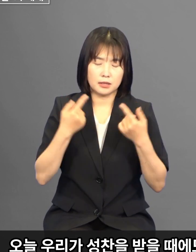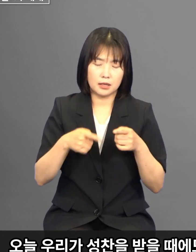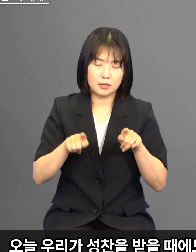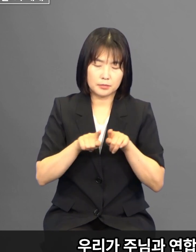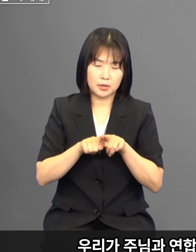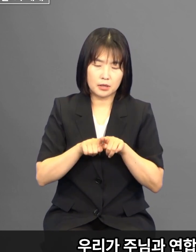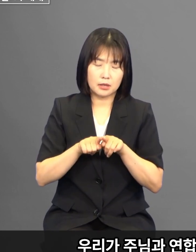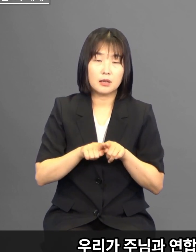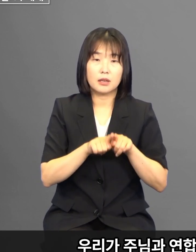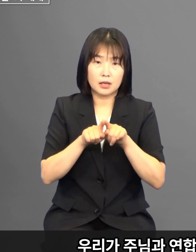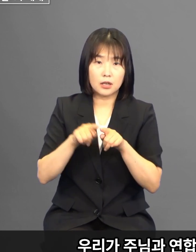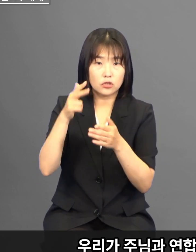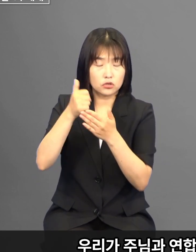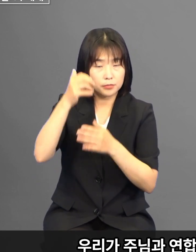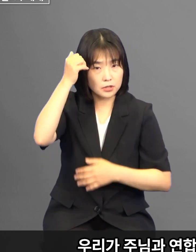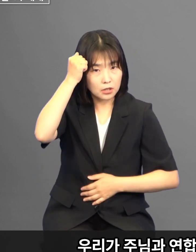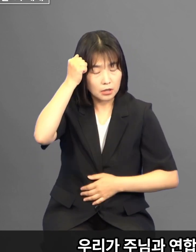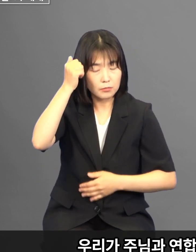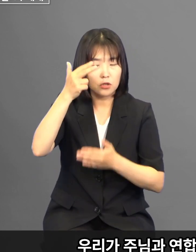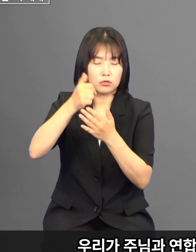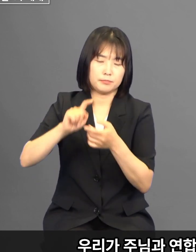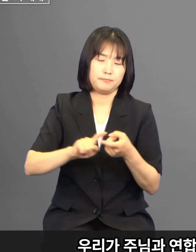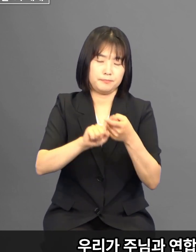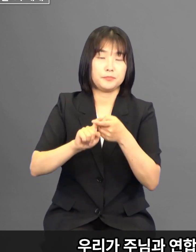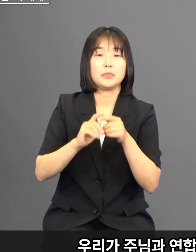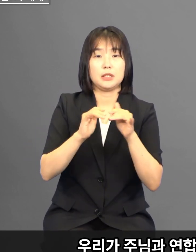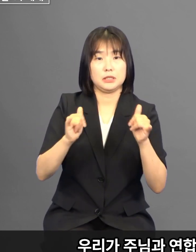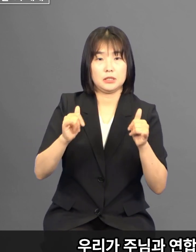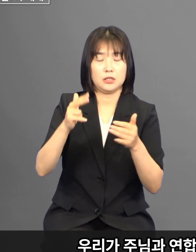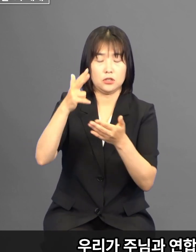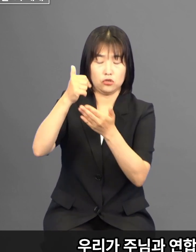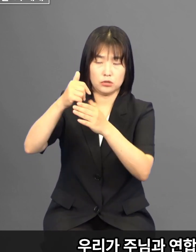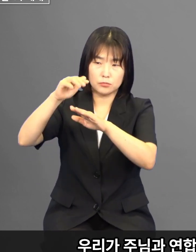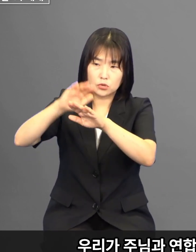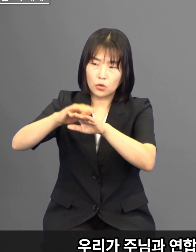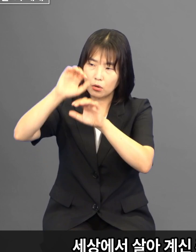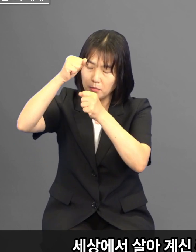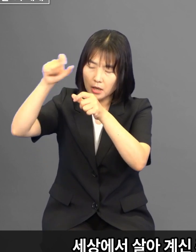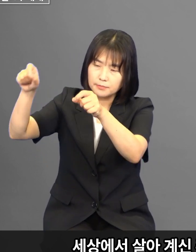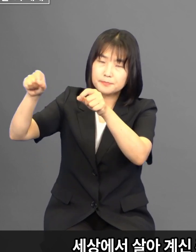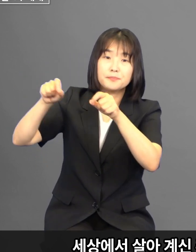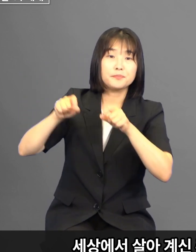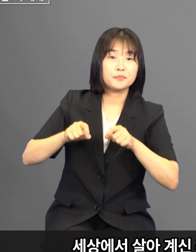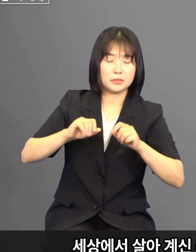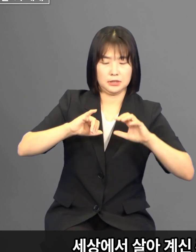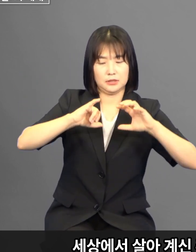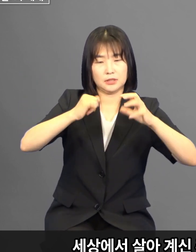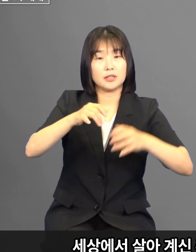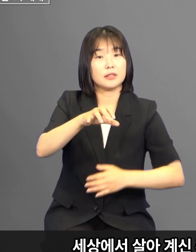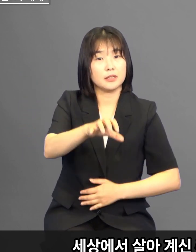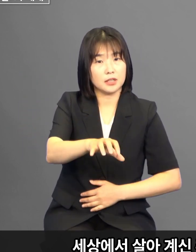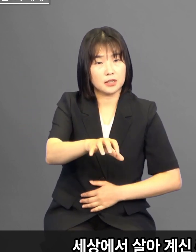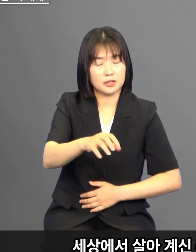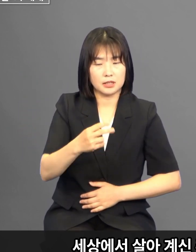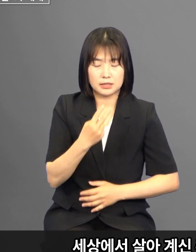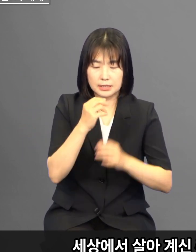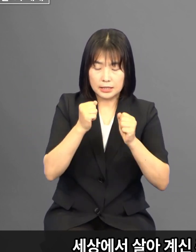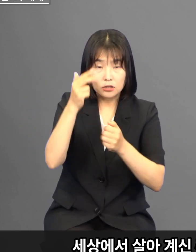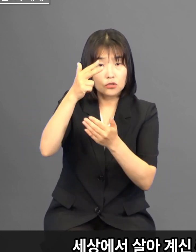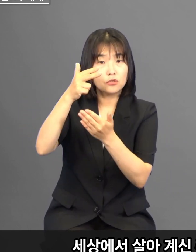기억하며 우리가 주님과 연합된 자로 주님의 손과 발이 되어 세상에서 살아계신